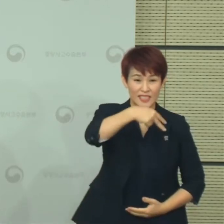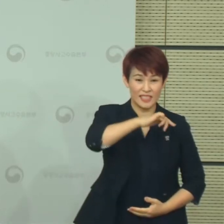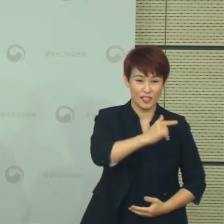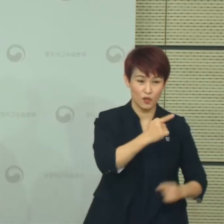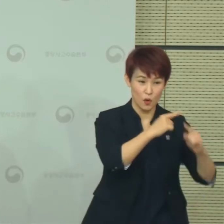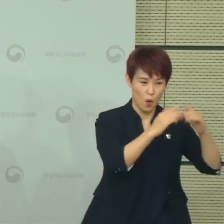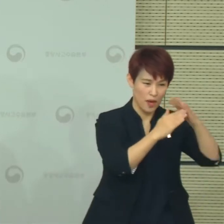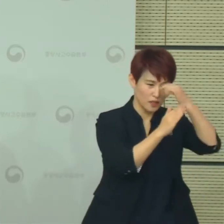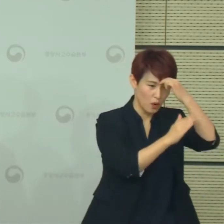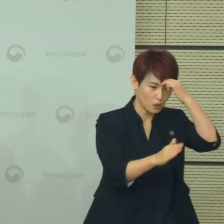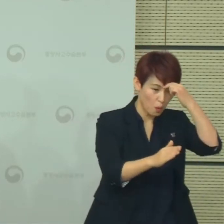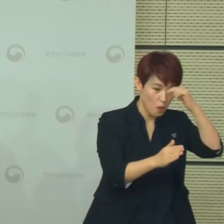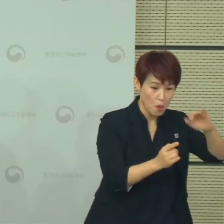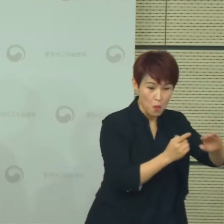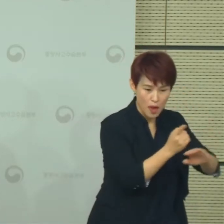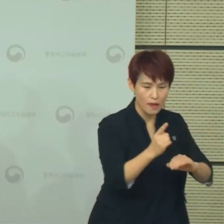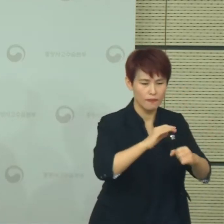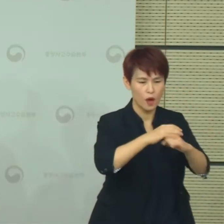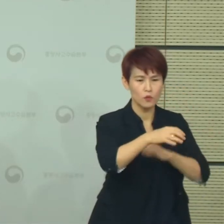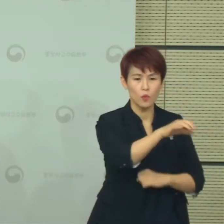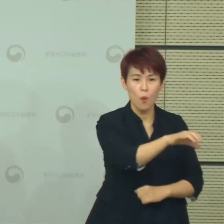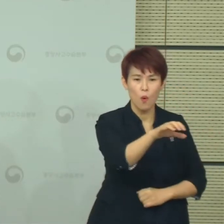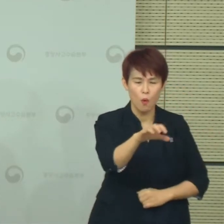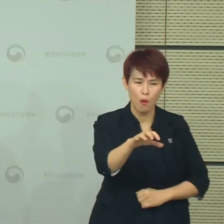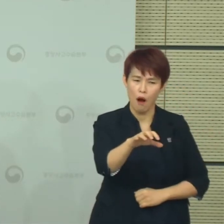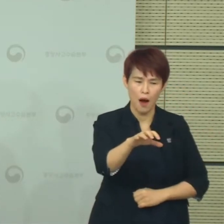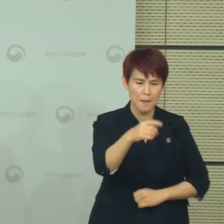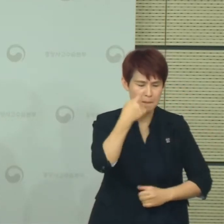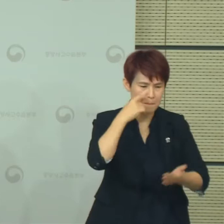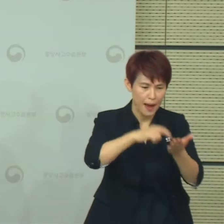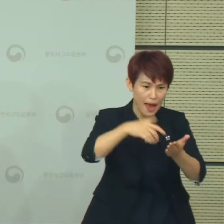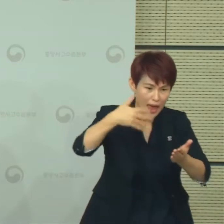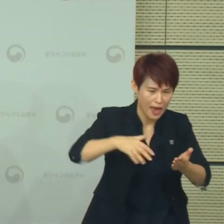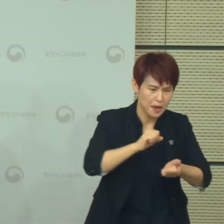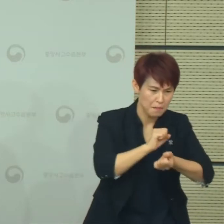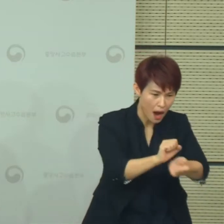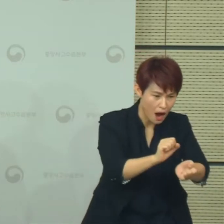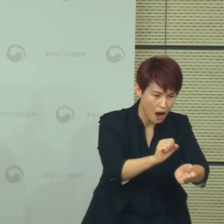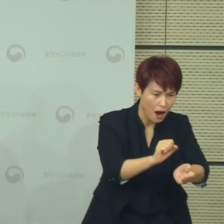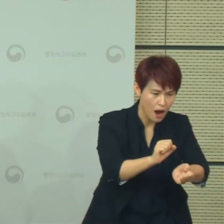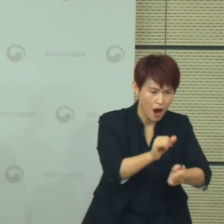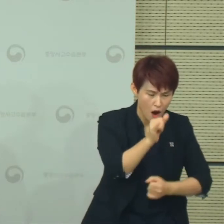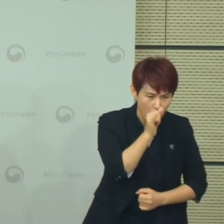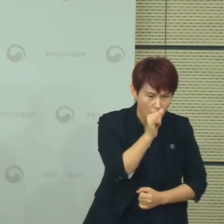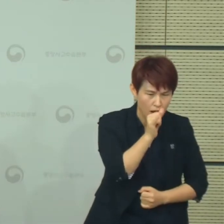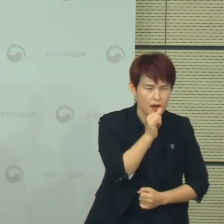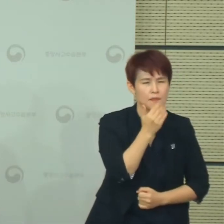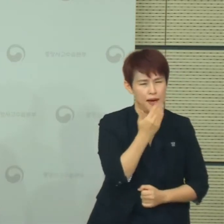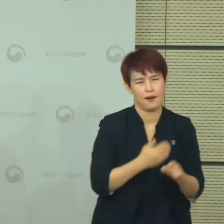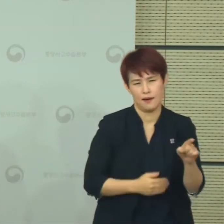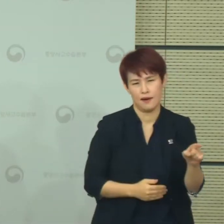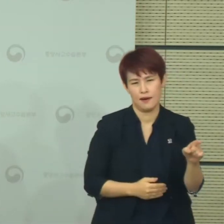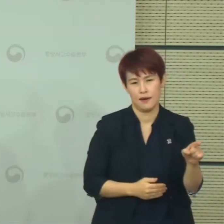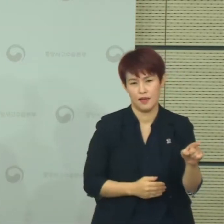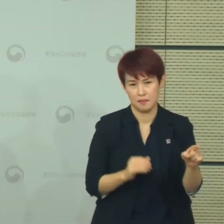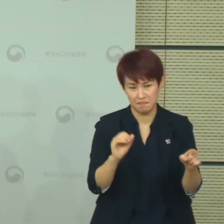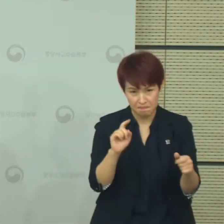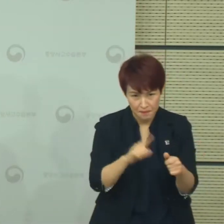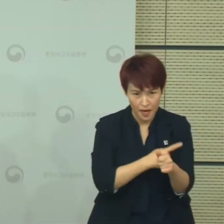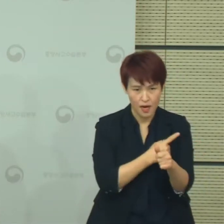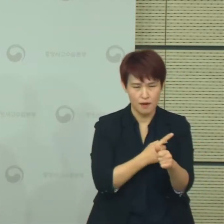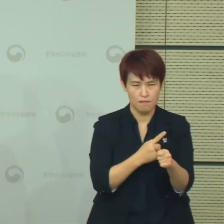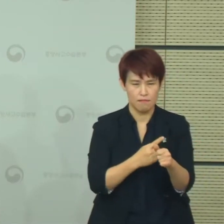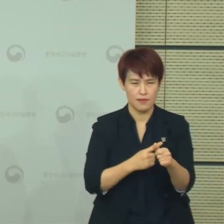신천지교회 신도 이외에 대구 지역의 아직 발견하지 못한 감염자가 있는 가능성을 고려하여